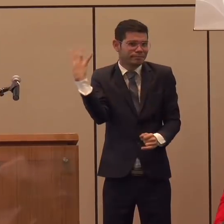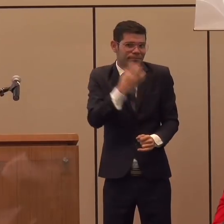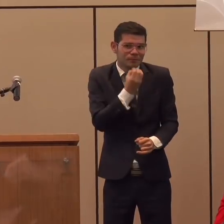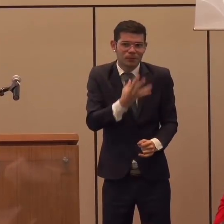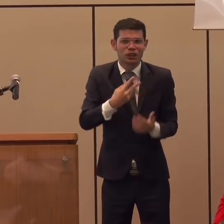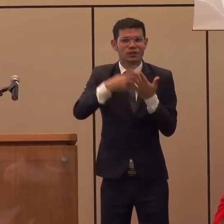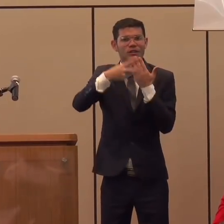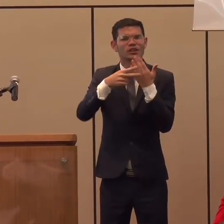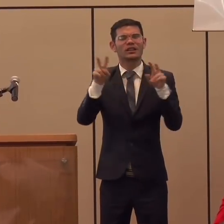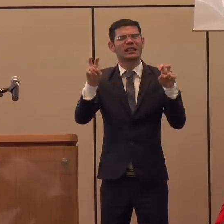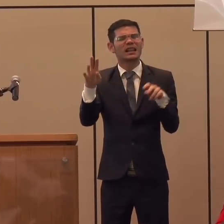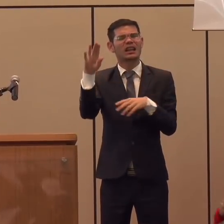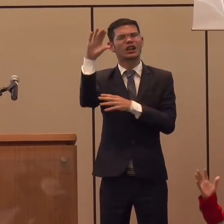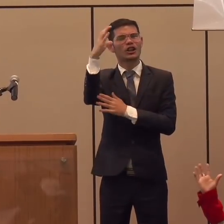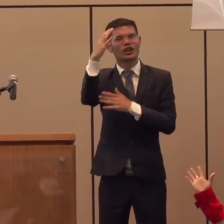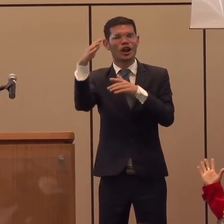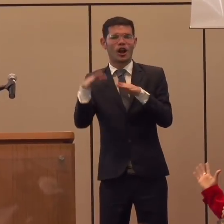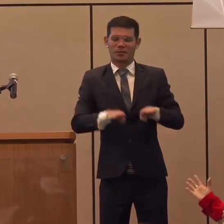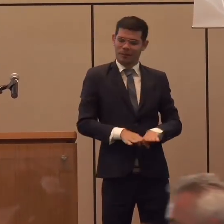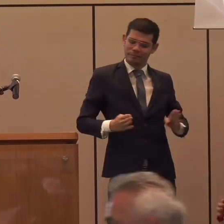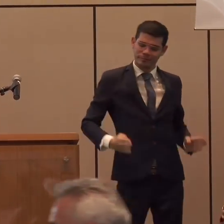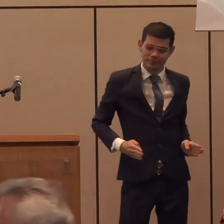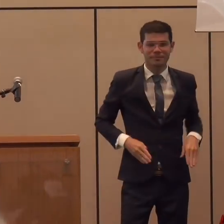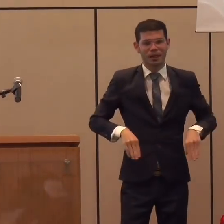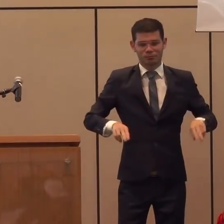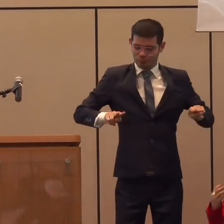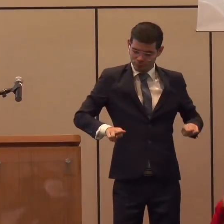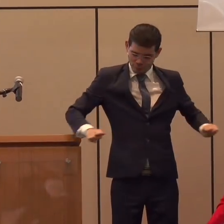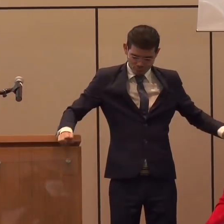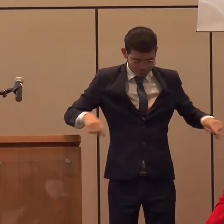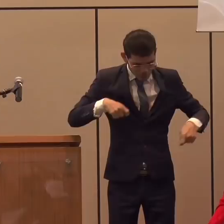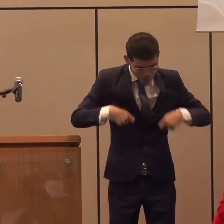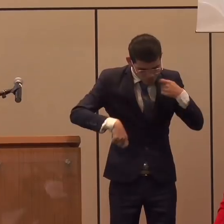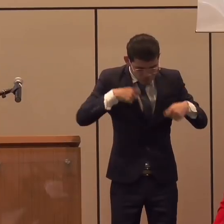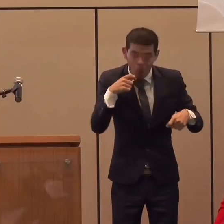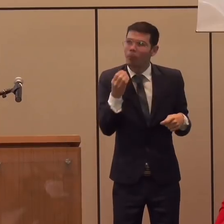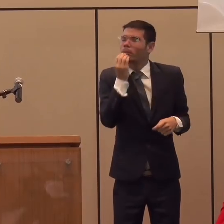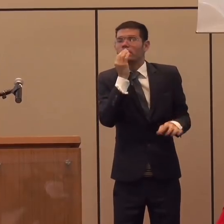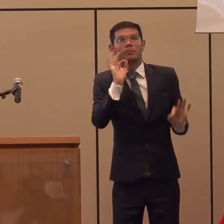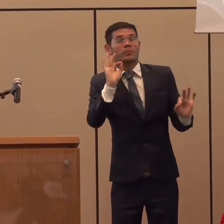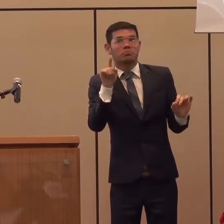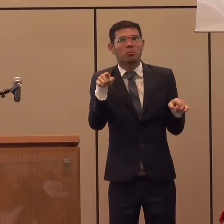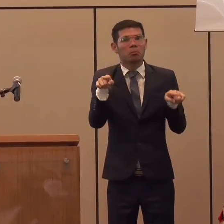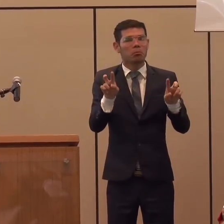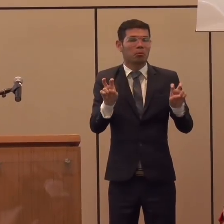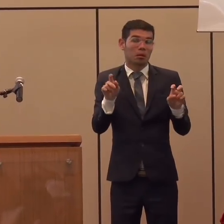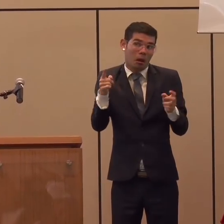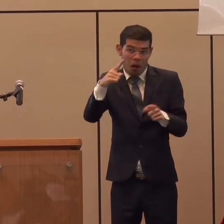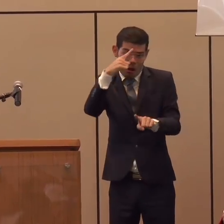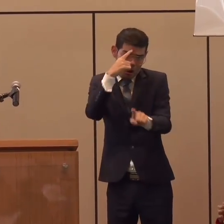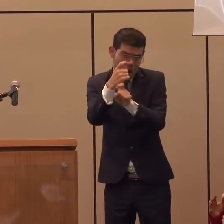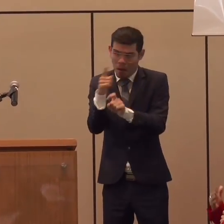resultado es esa estrategia en el tema de turismo que viene liderando muy acertadamente según nuestra opinión el